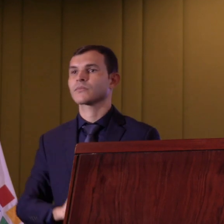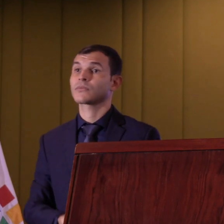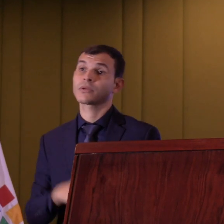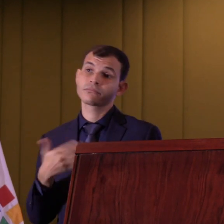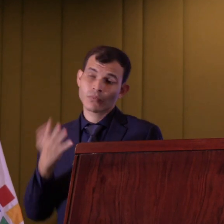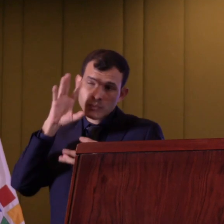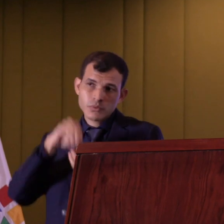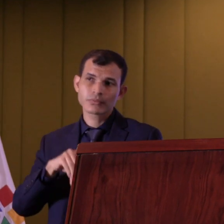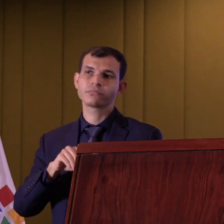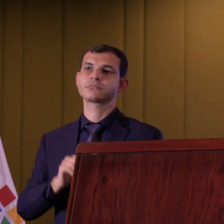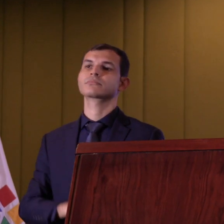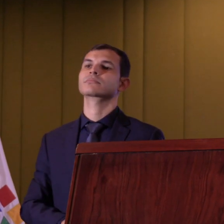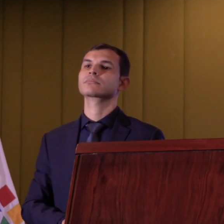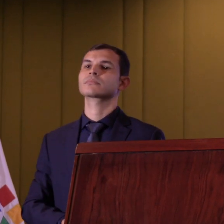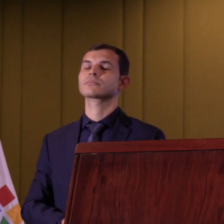Enfim,